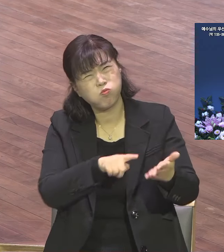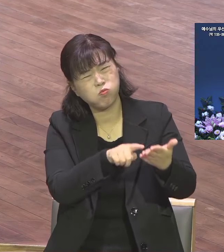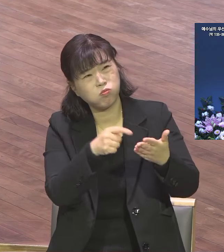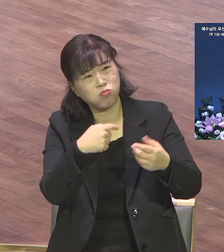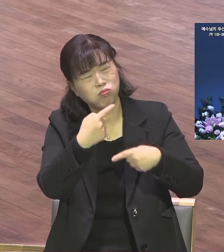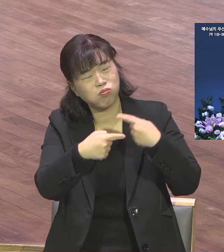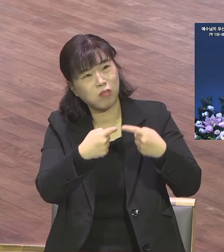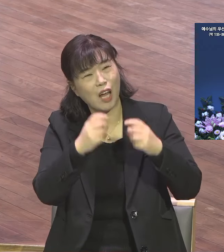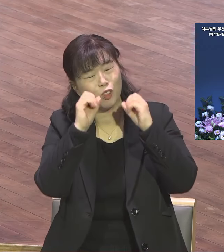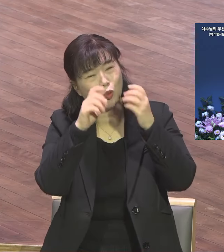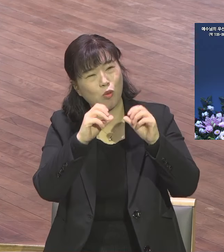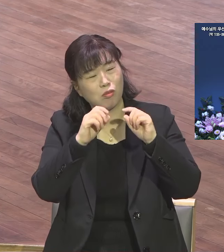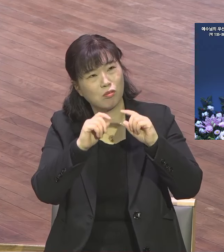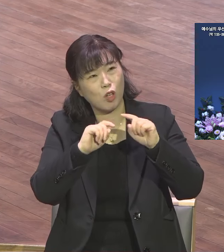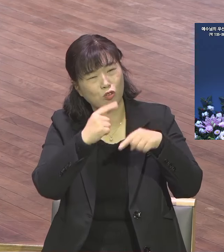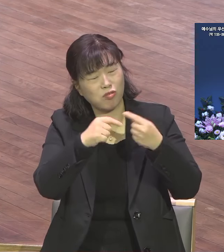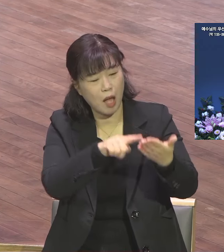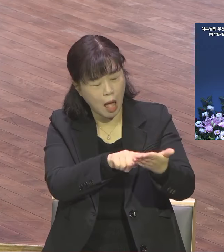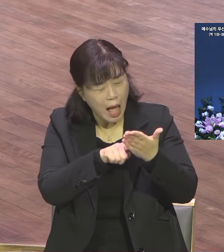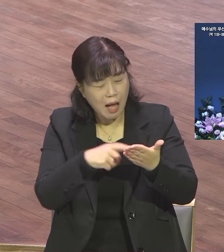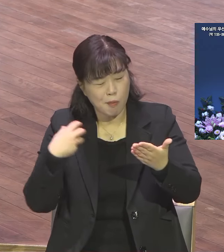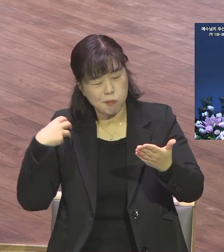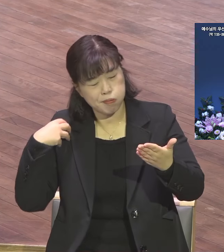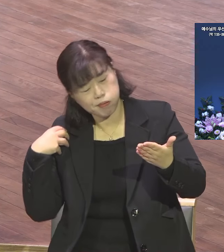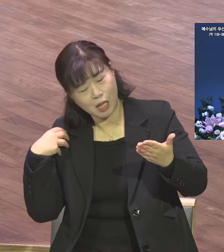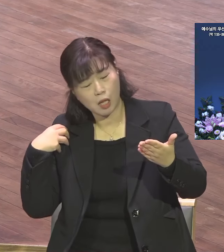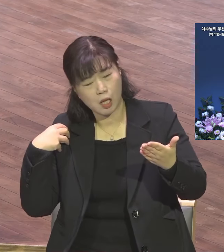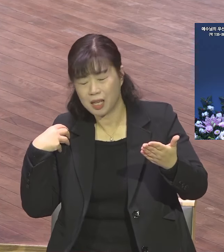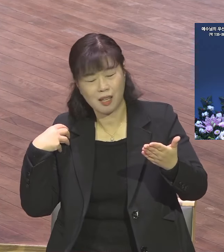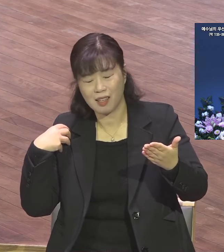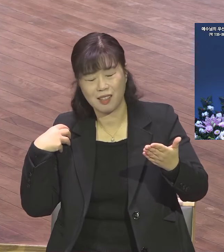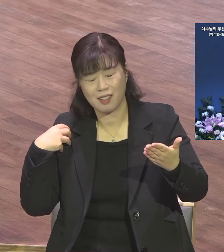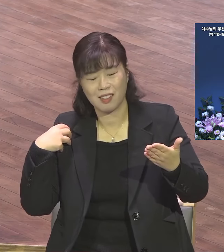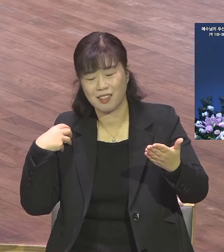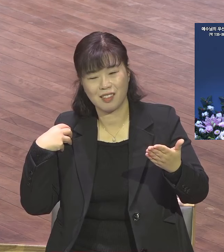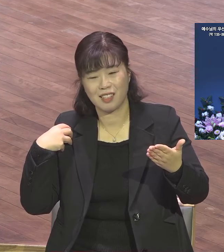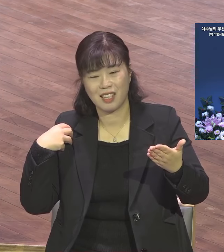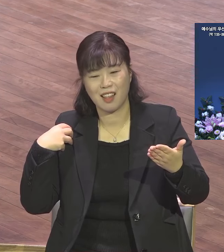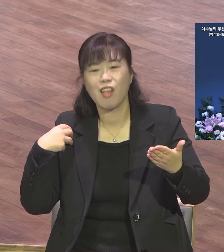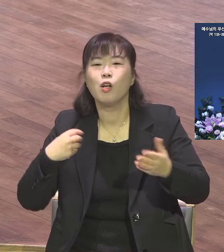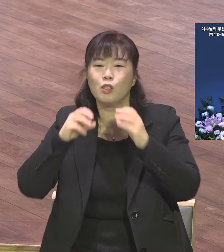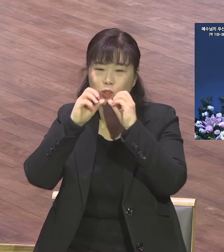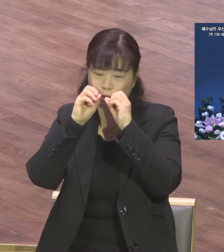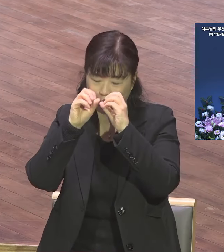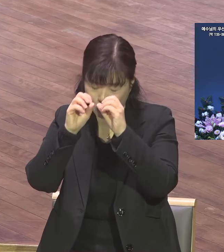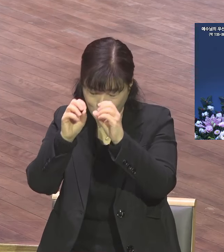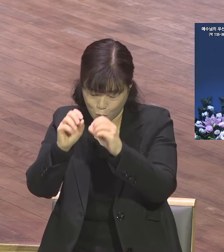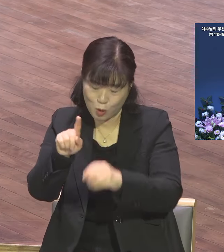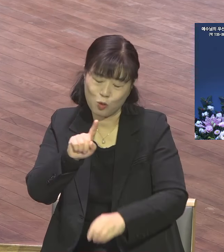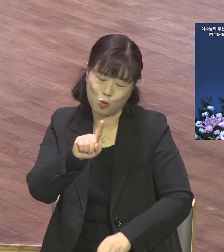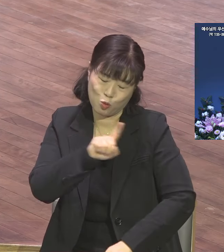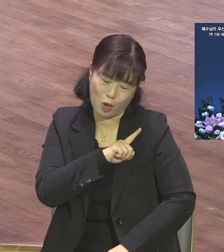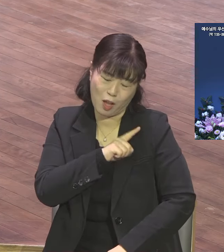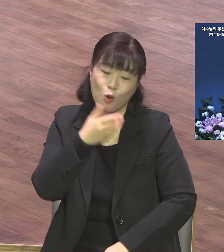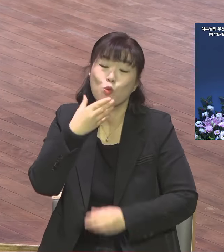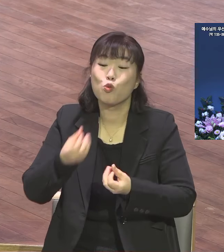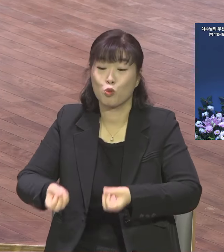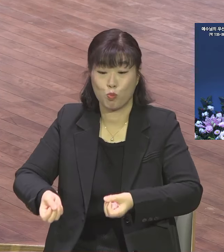됩니다. 전도가. 많은 분들이요, 전도라는 이 표현만 해도 부담을